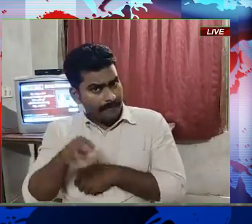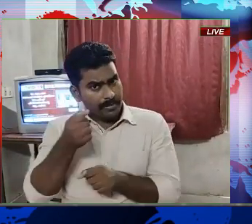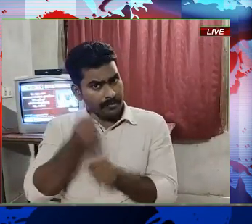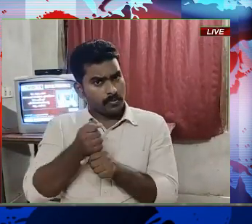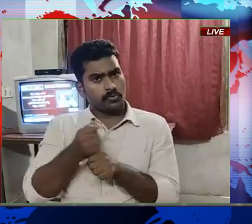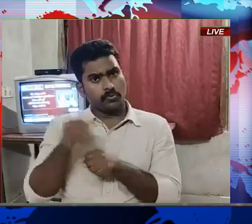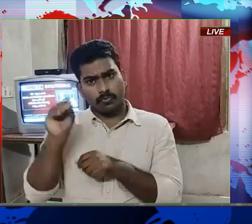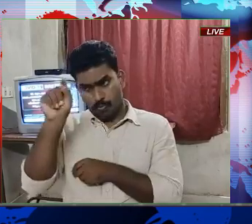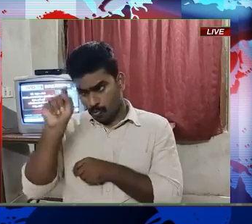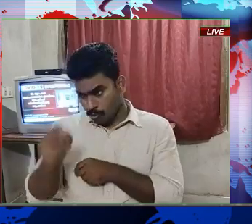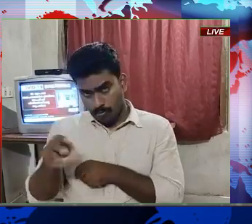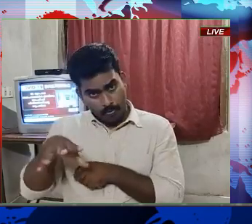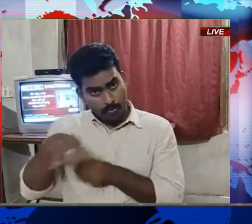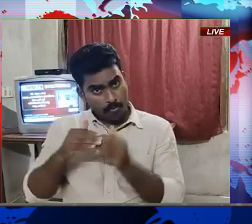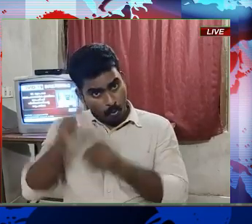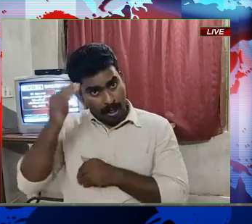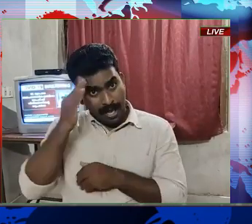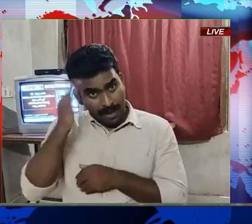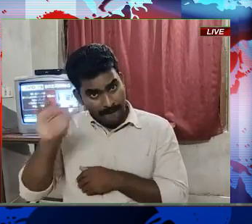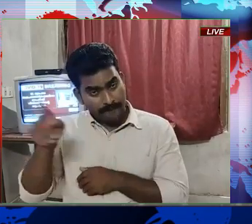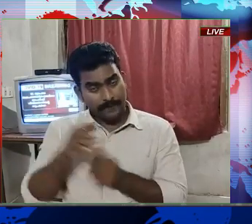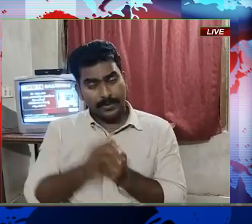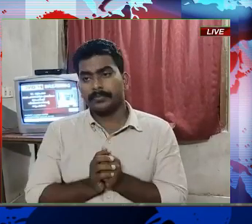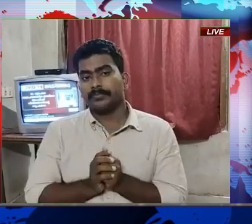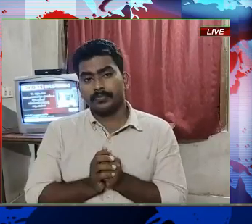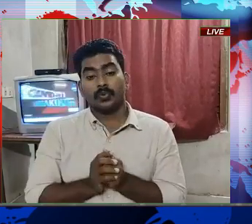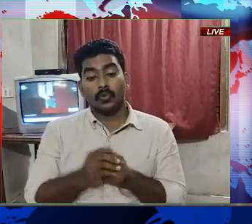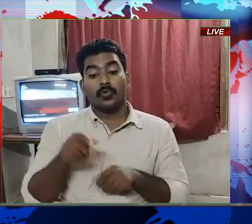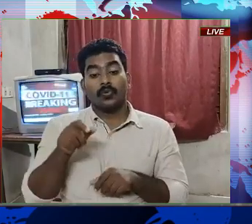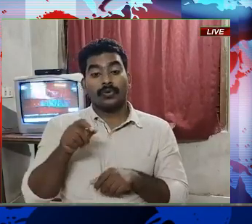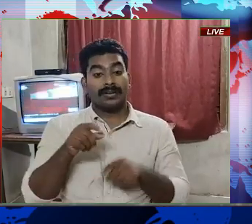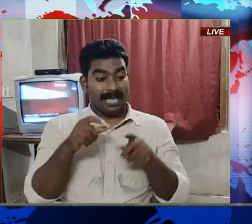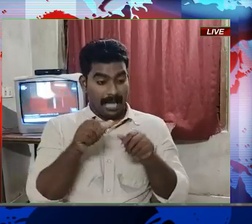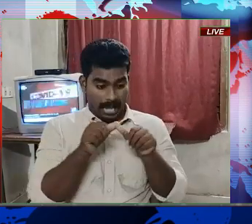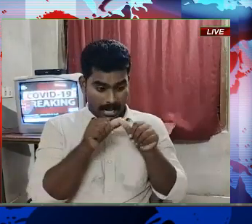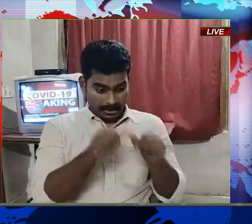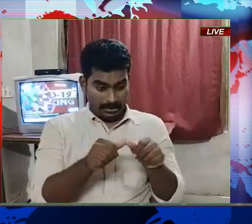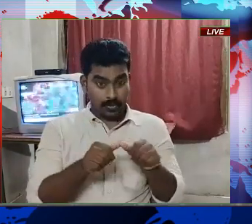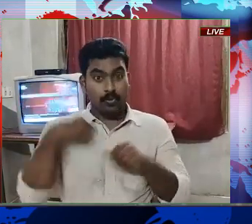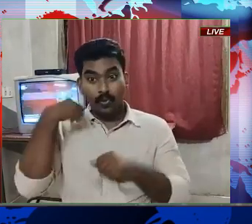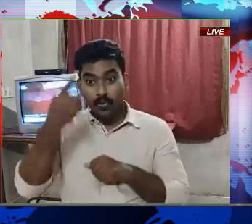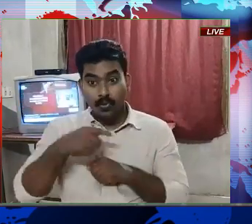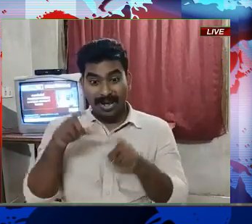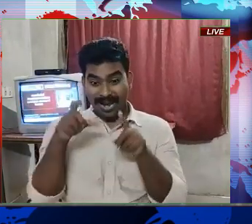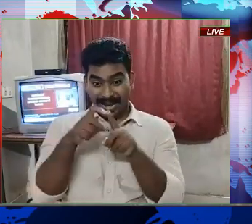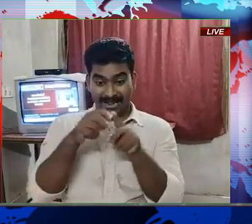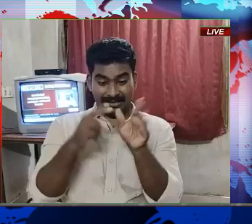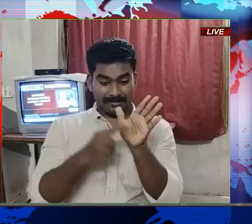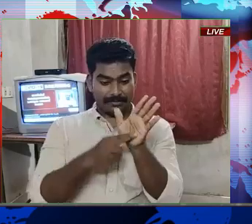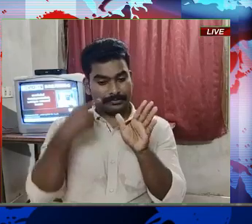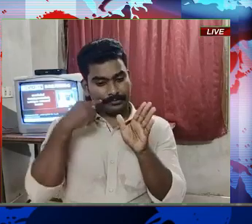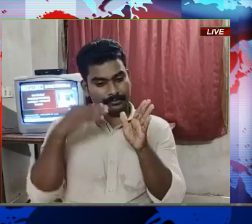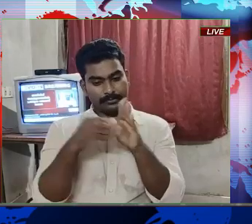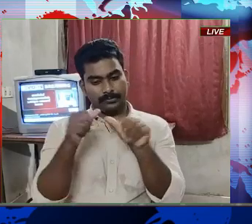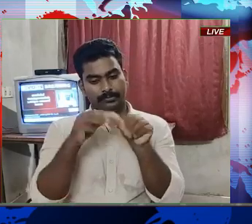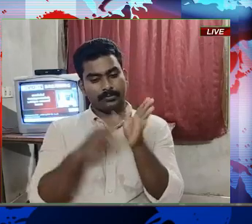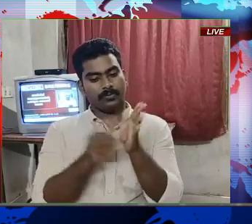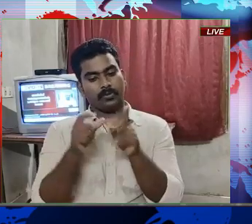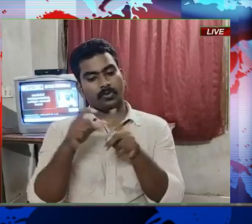വഴിയുള്ള ബന്ധപ്പെടലുകൾ നമ്മൾ നടത്തുന്നുണ്ട്. ആവശ്യമായ ശ്രദ്ധ അതിനകത്ത് തുറന്ന് വെക്കുക